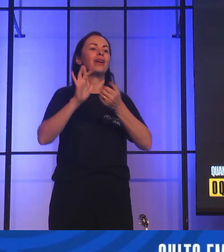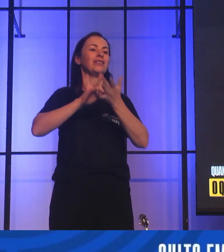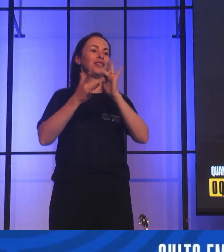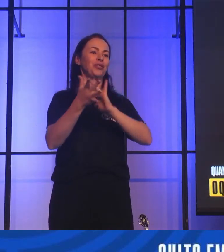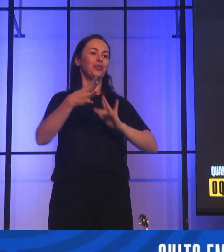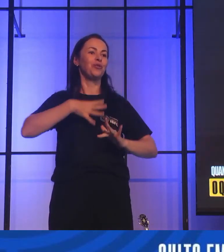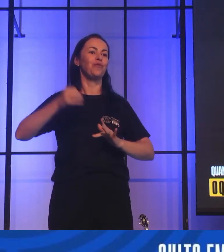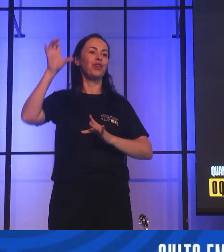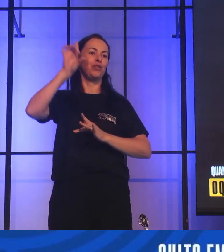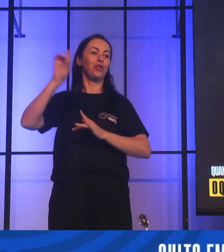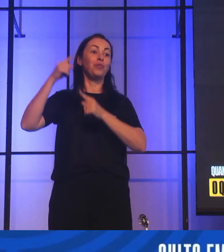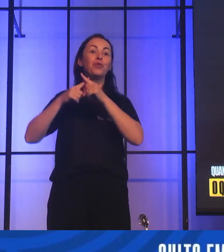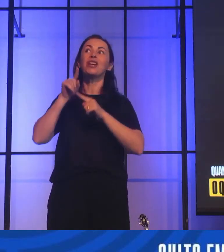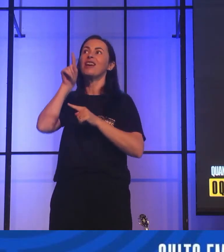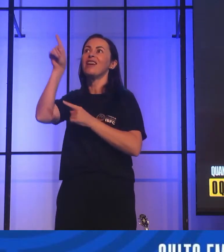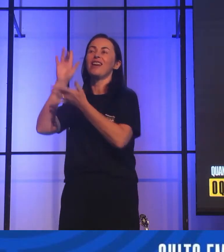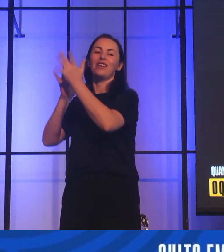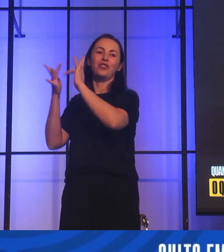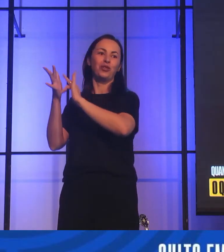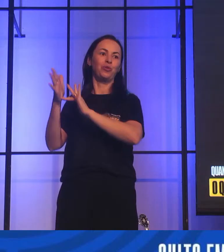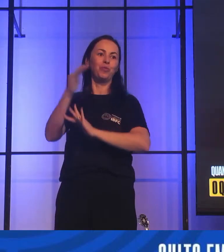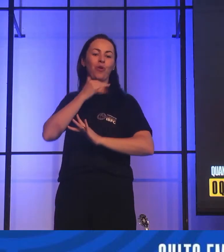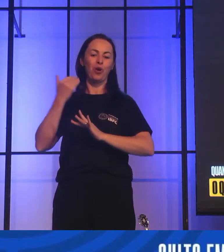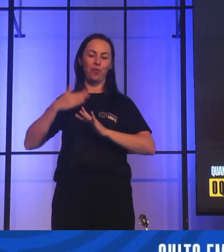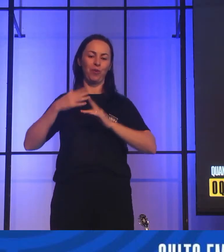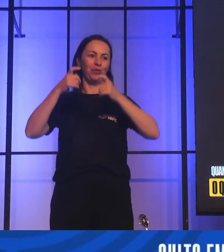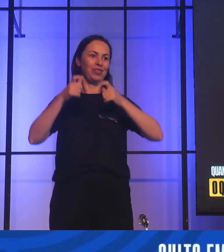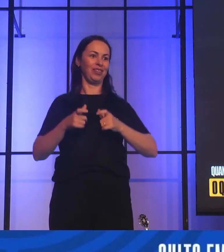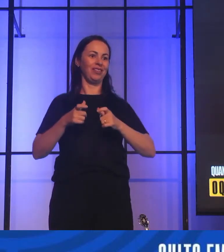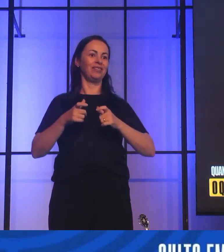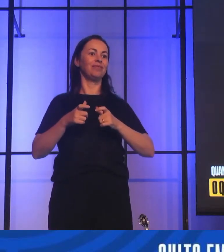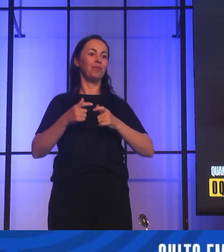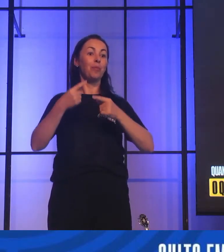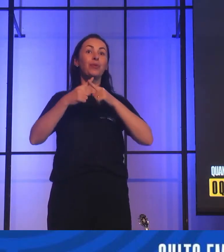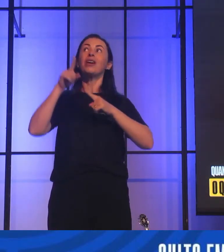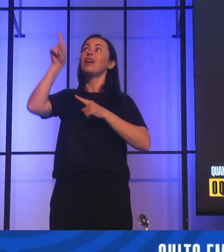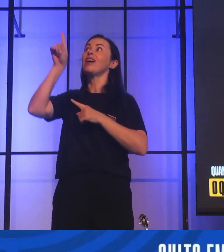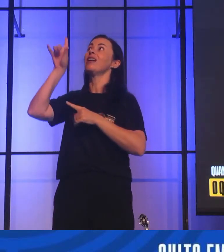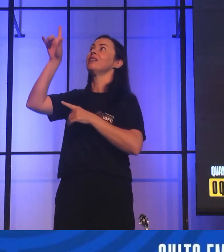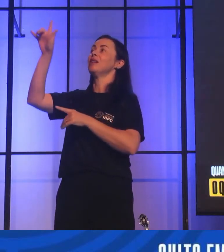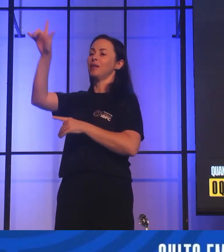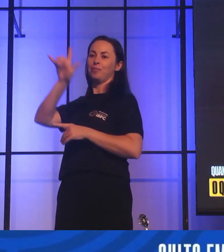mim. O que Paulo está querendo dizer para nós? Gente,